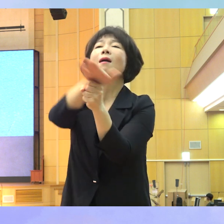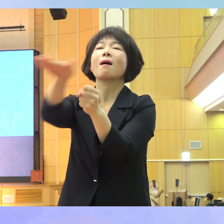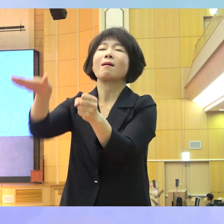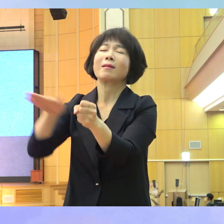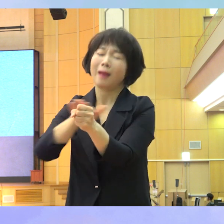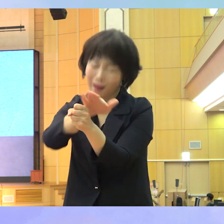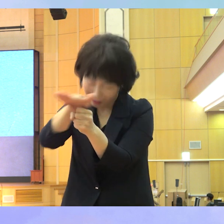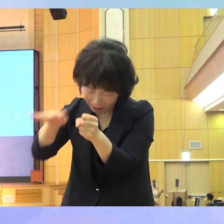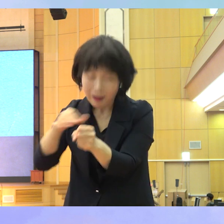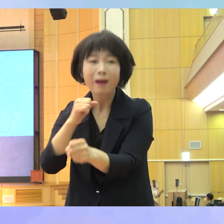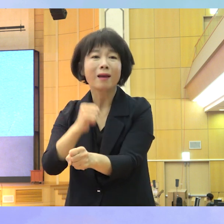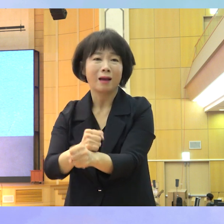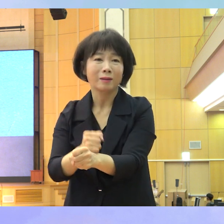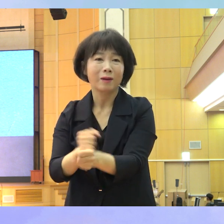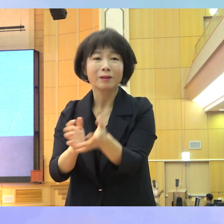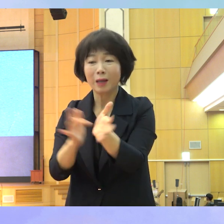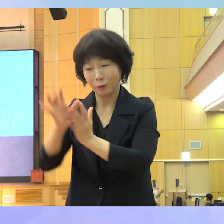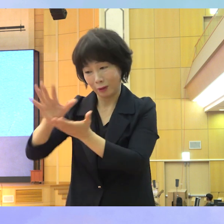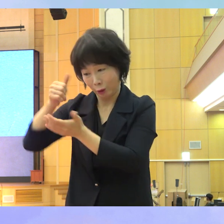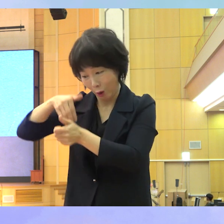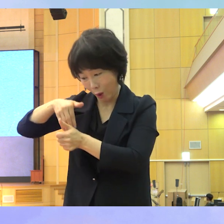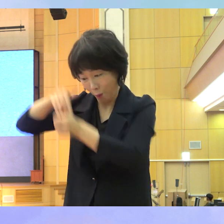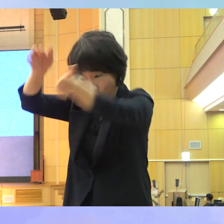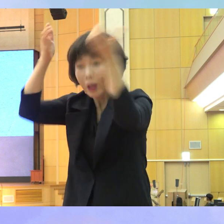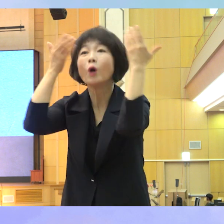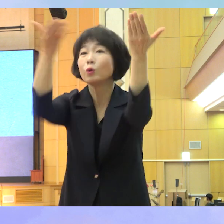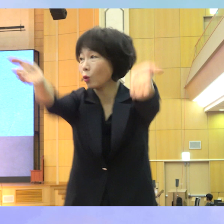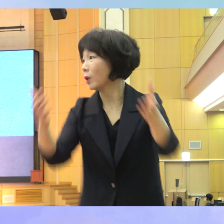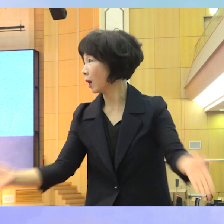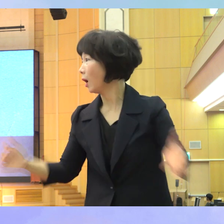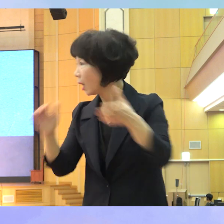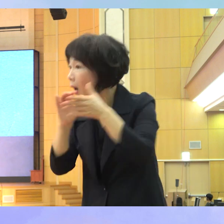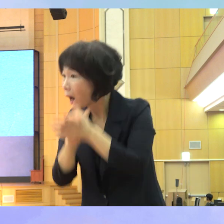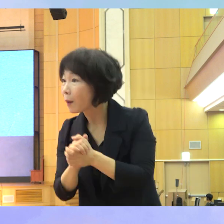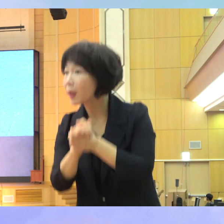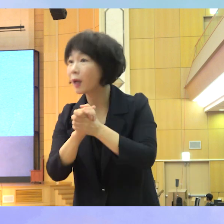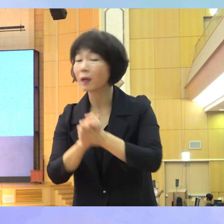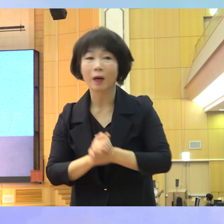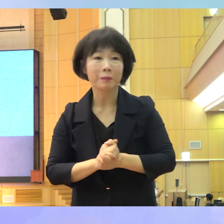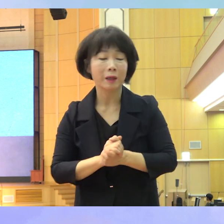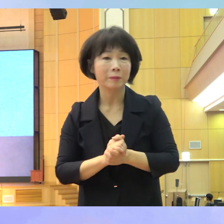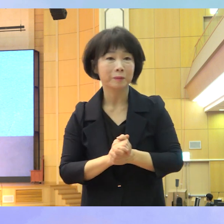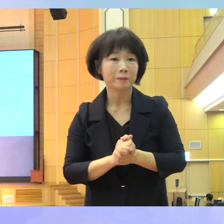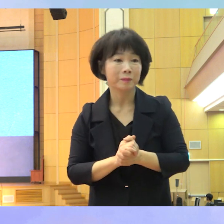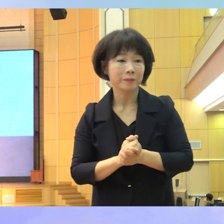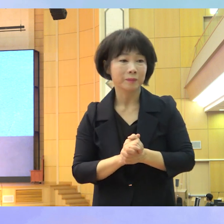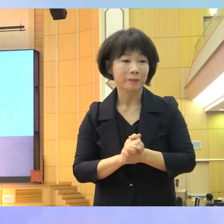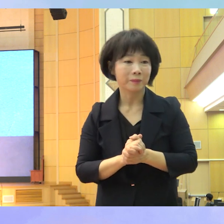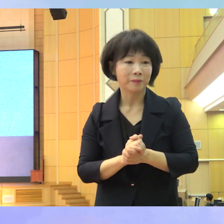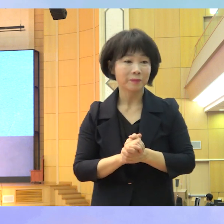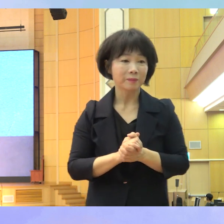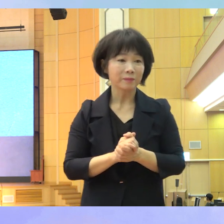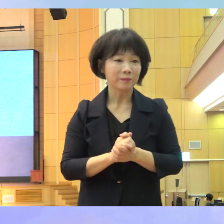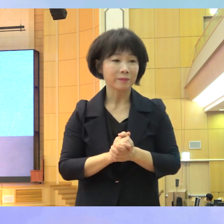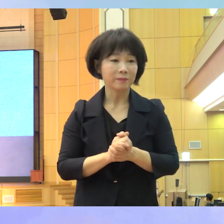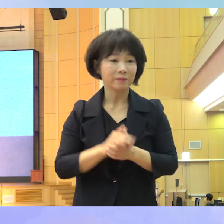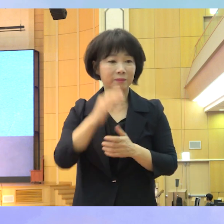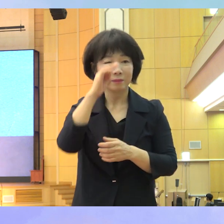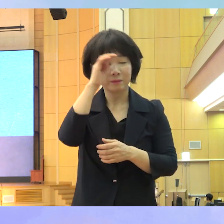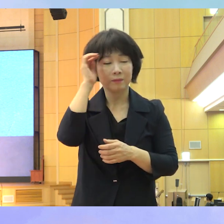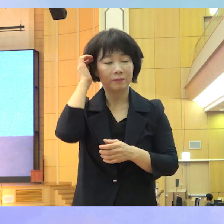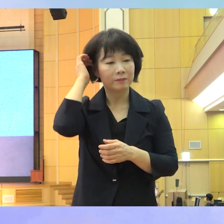막 신학적인 용어들이 많이 나와서 여러분들이, 근데 집중도가 지금 엄청 좋으셔가지고 저도 그냥 막 빨리빨리